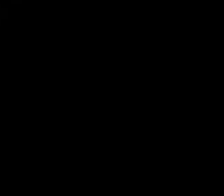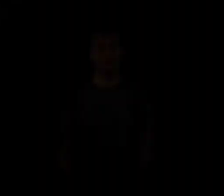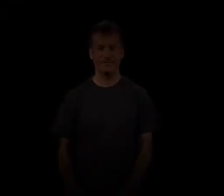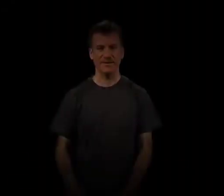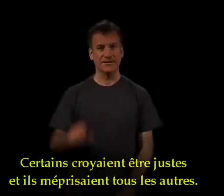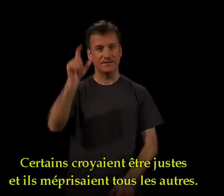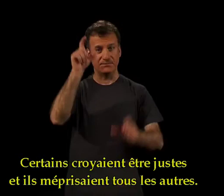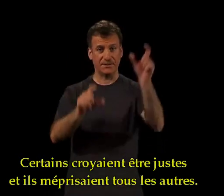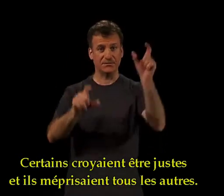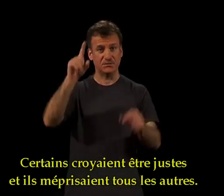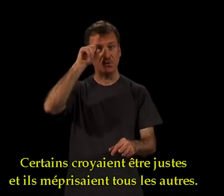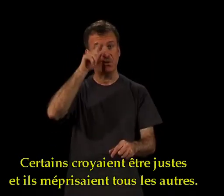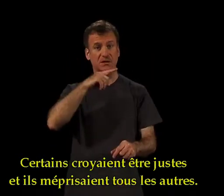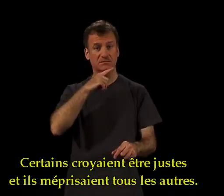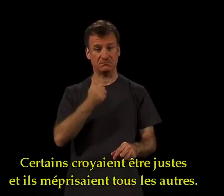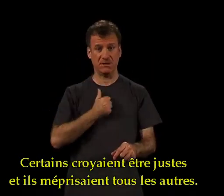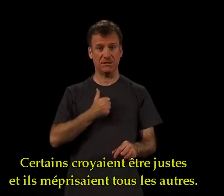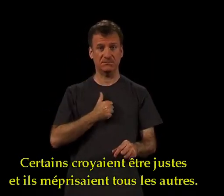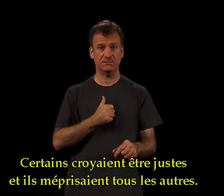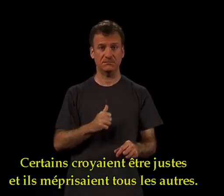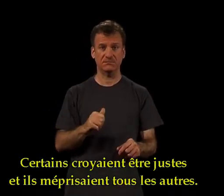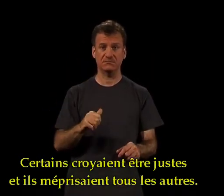Certains croyaient être justes et ils méprisaient tous les autres.